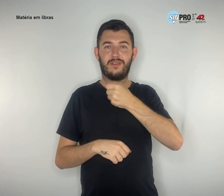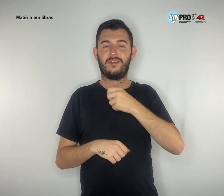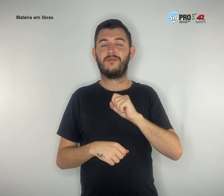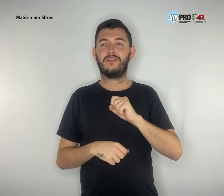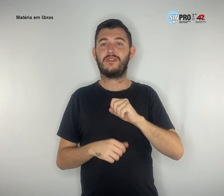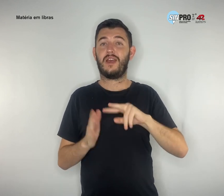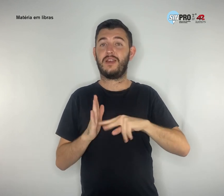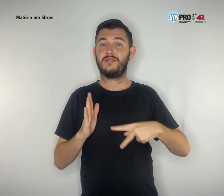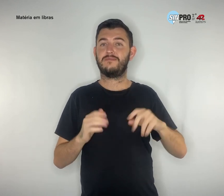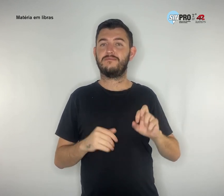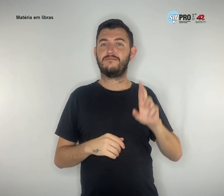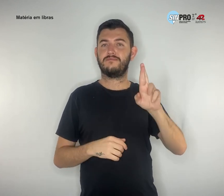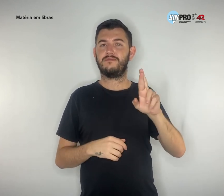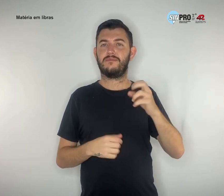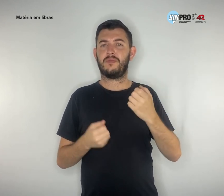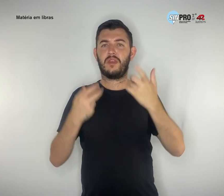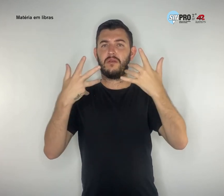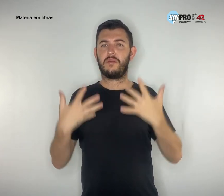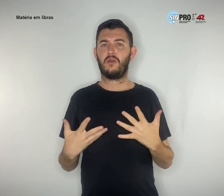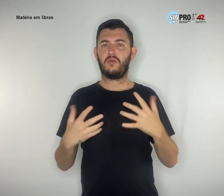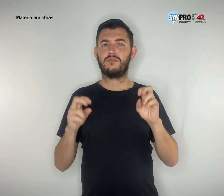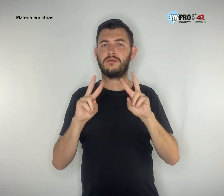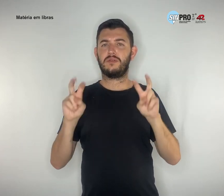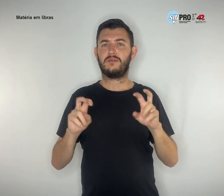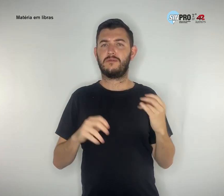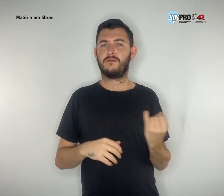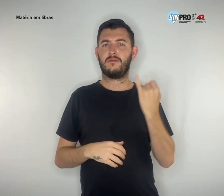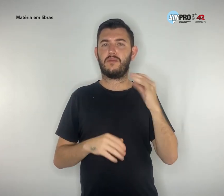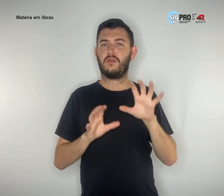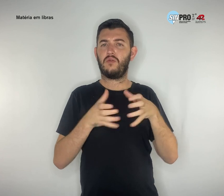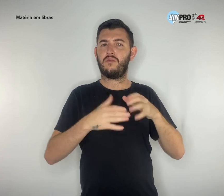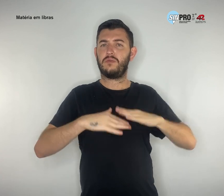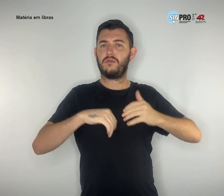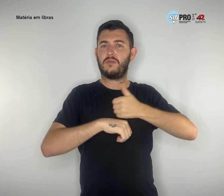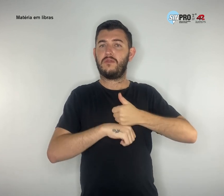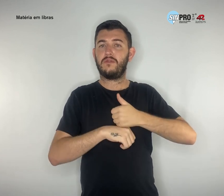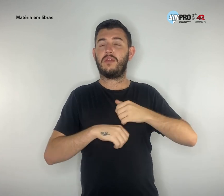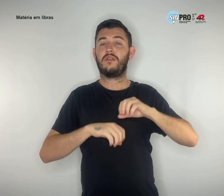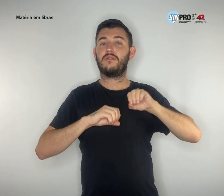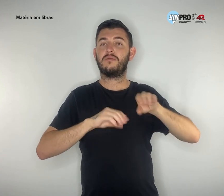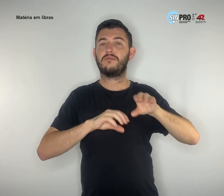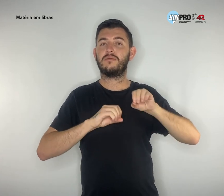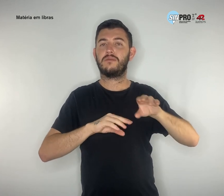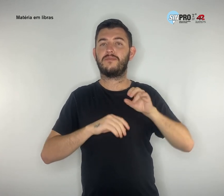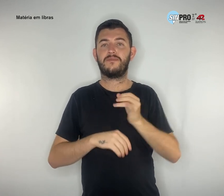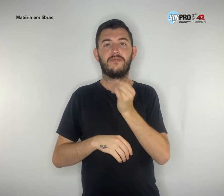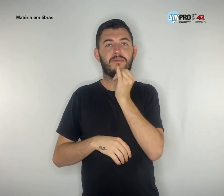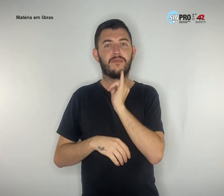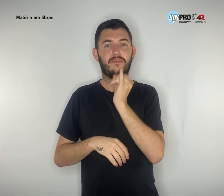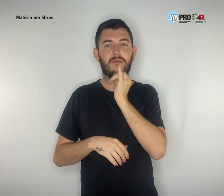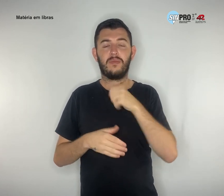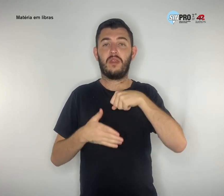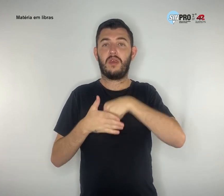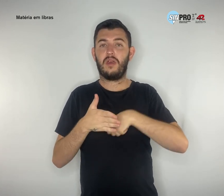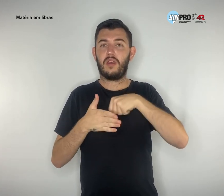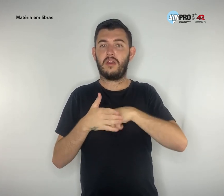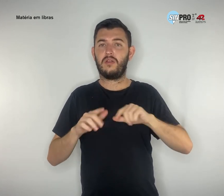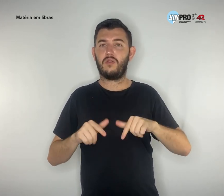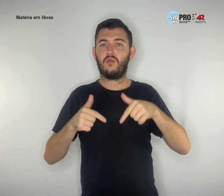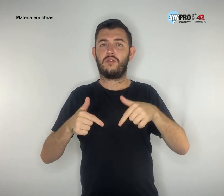temas caros à categoria, exemplo da luta por melhores condições de trabalho nas escolas públicas